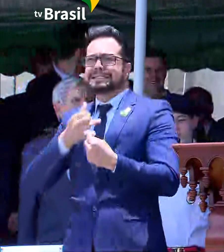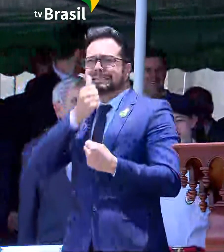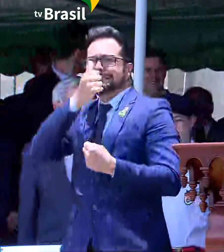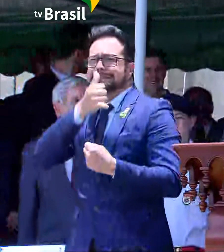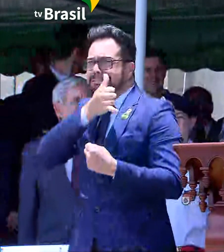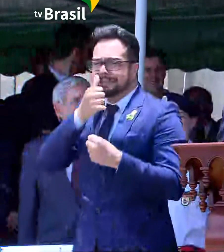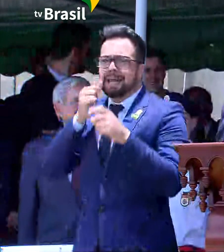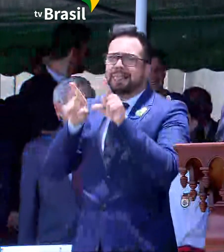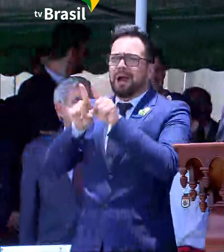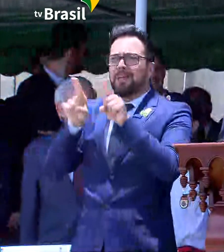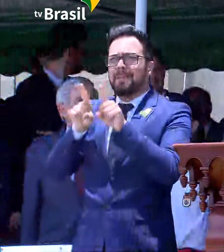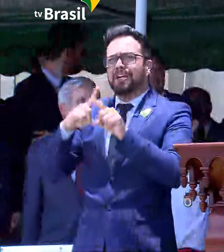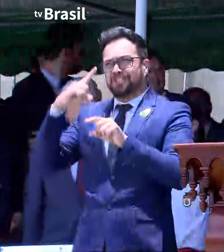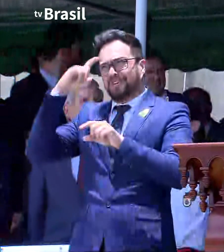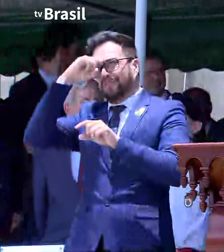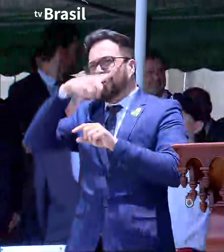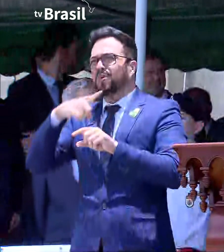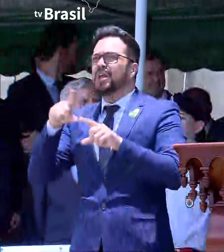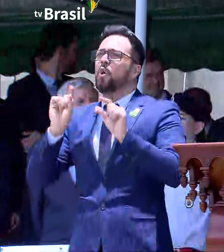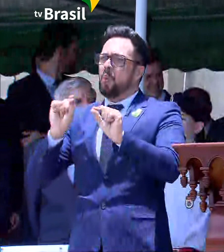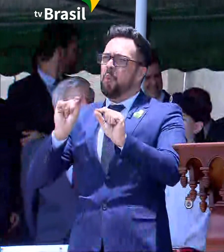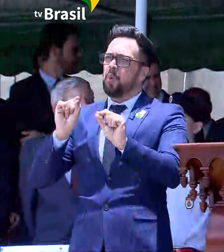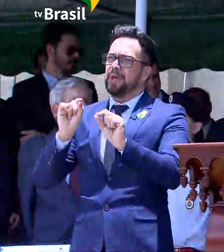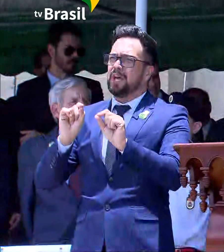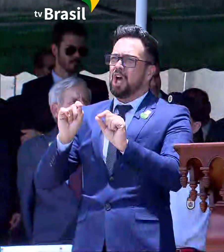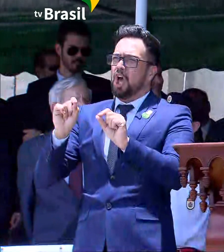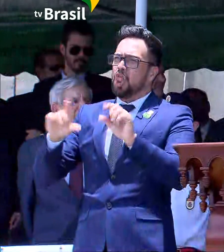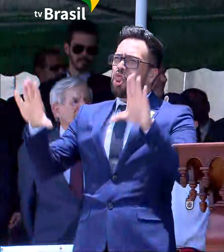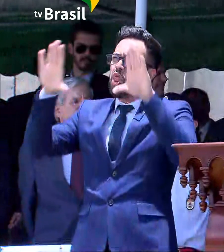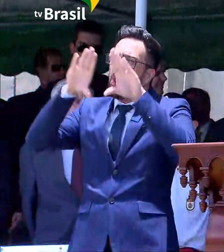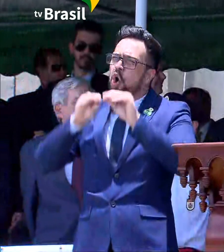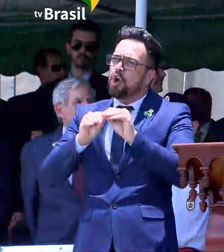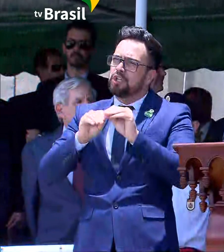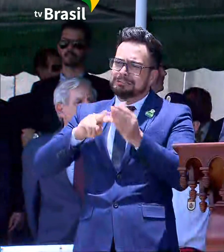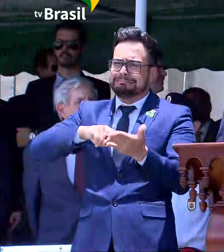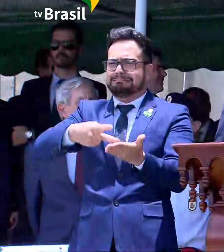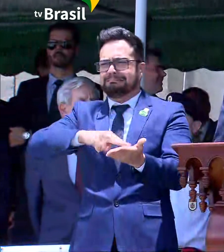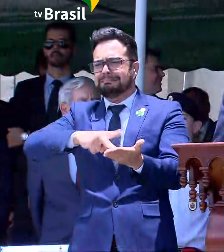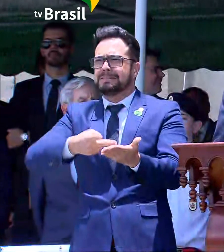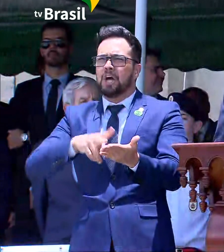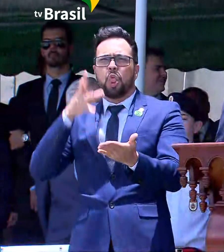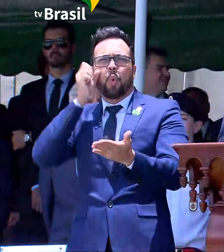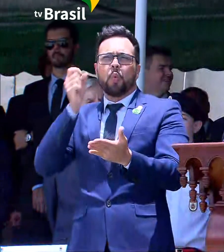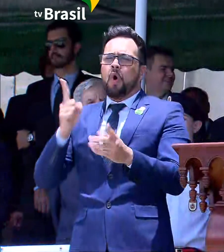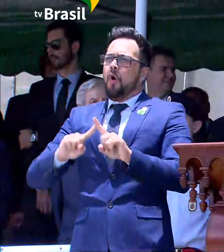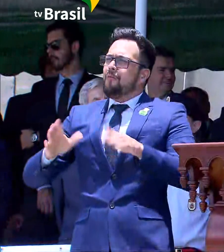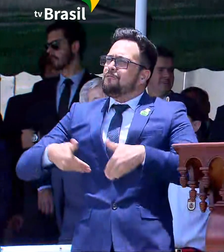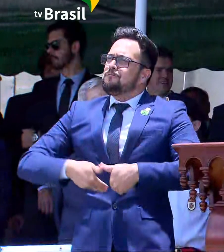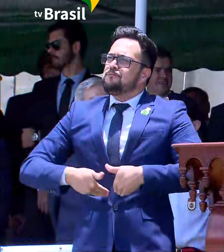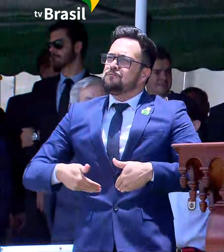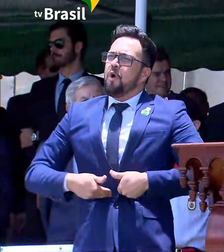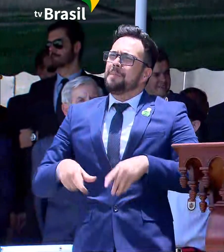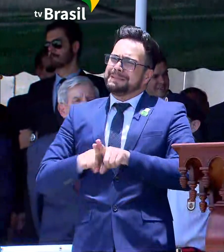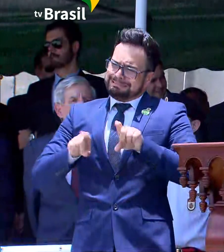as dificuldades das manobras, noites sem dormir, fome e